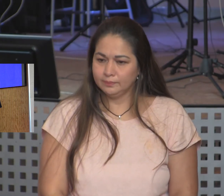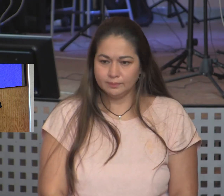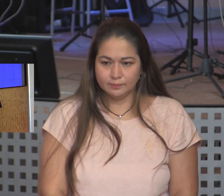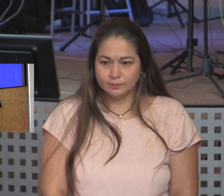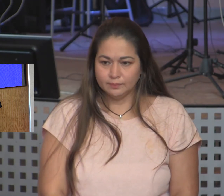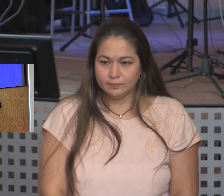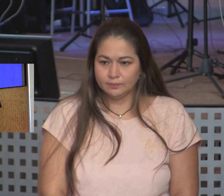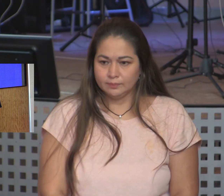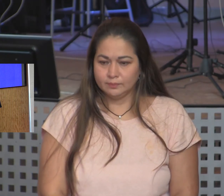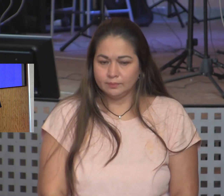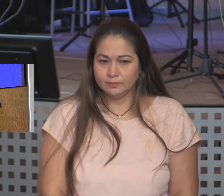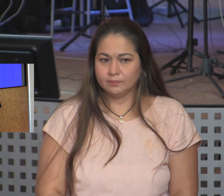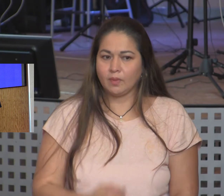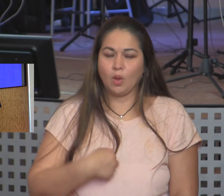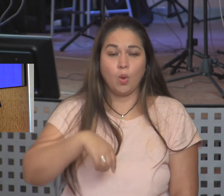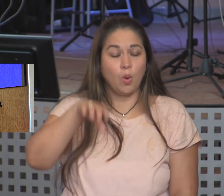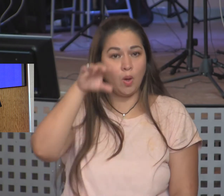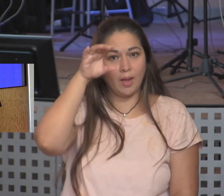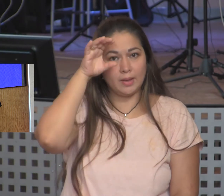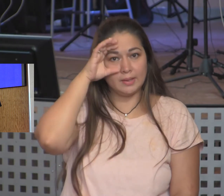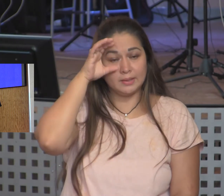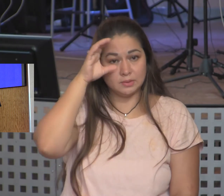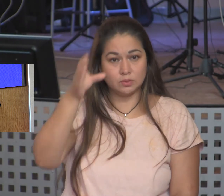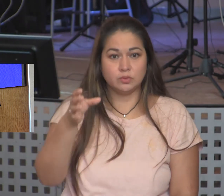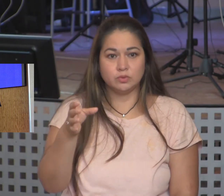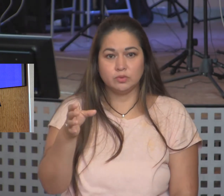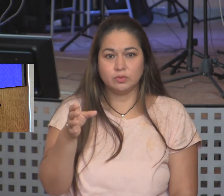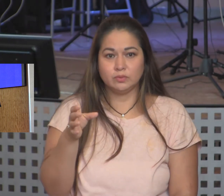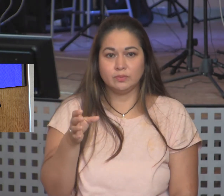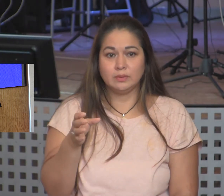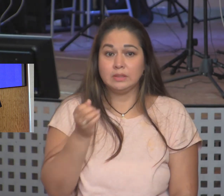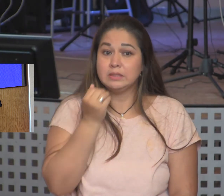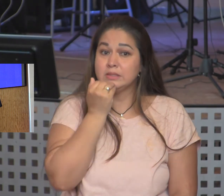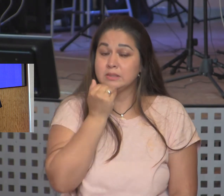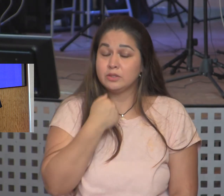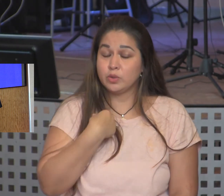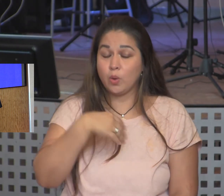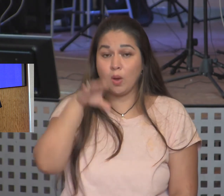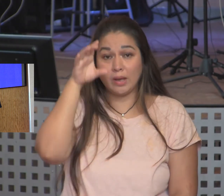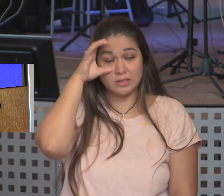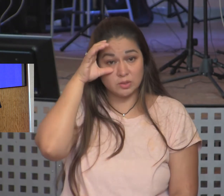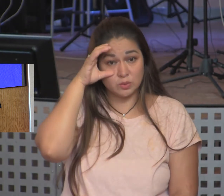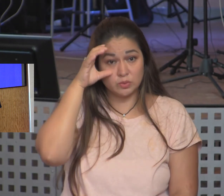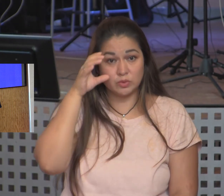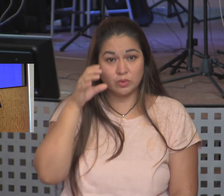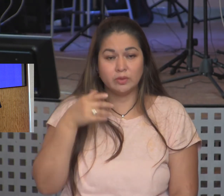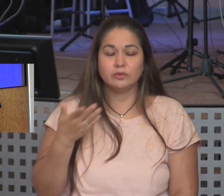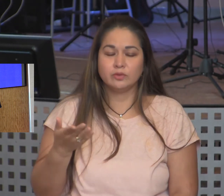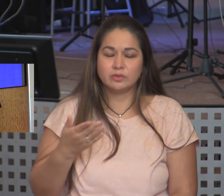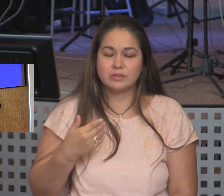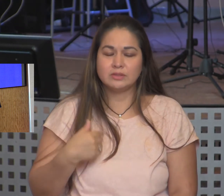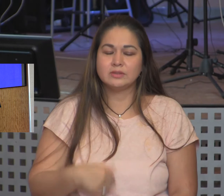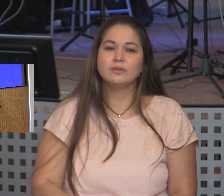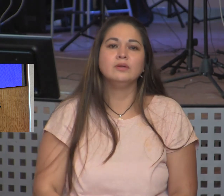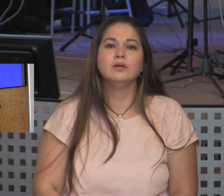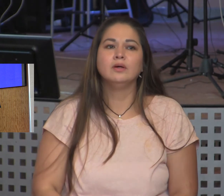Escucho y voy a ver distintos énfasis, pero el que quiero resaltar es el énfasis puesto en